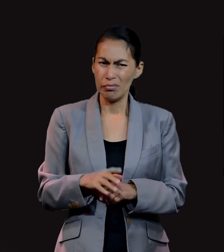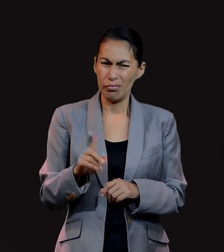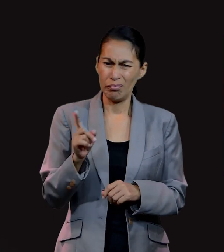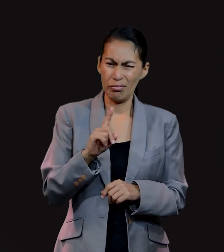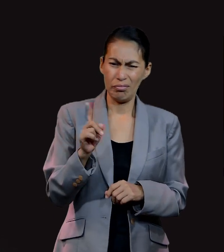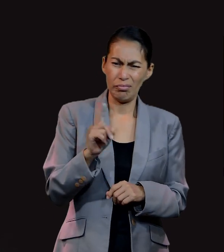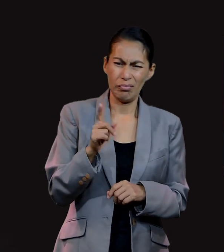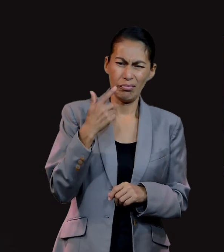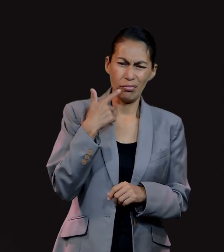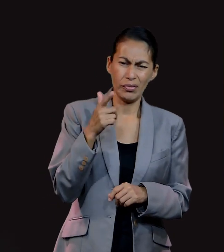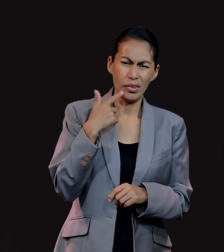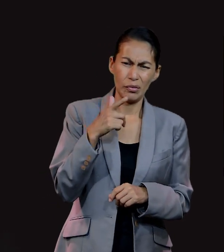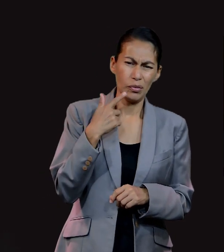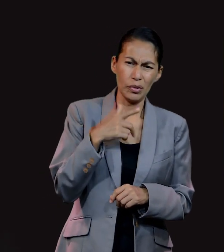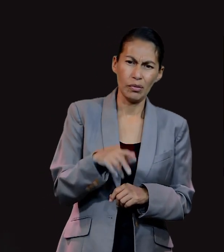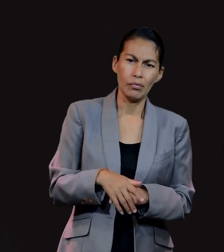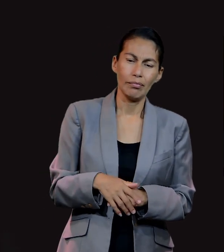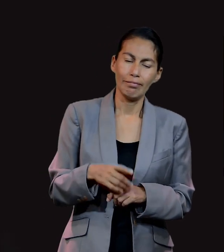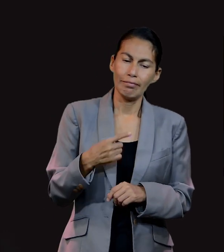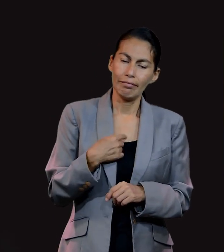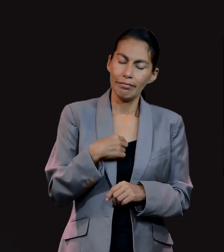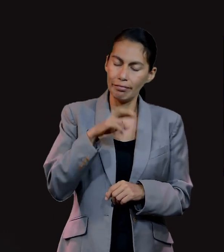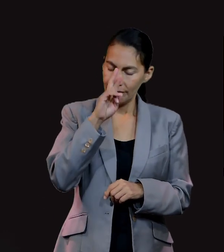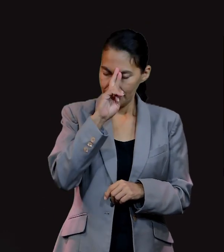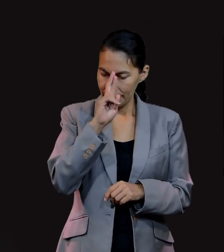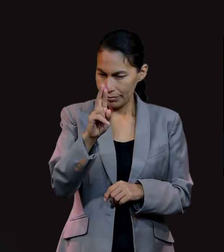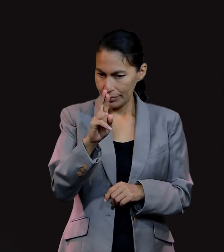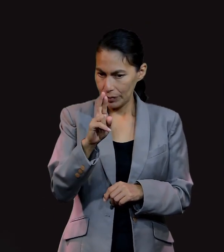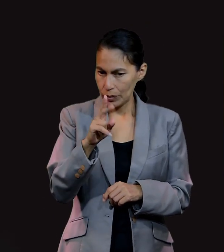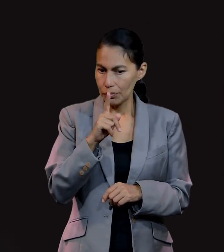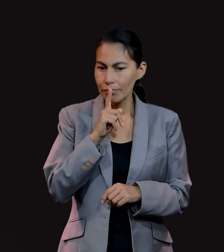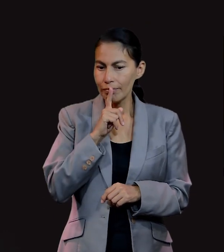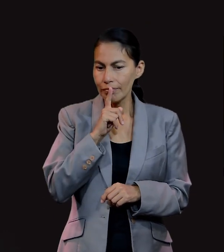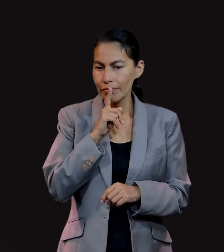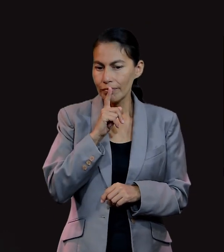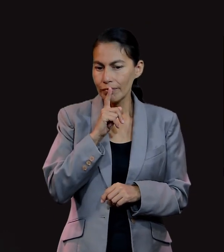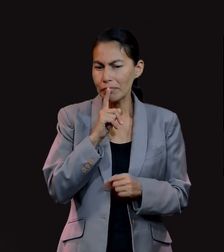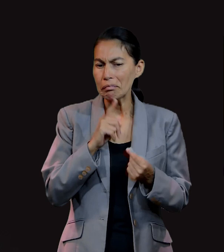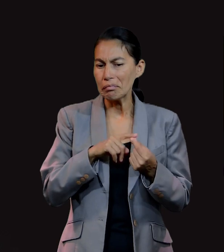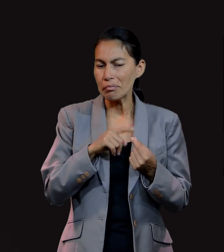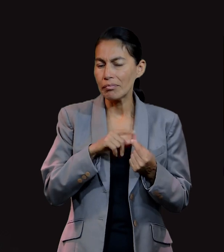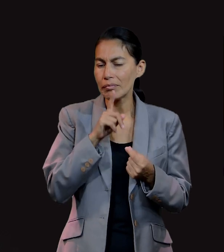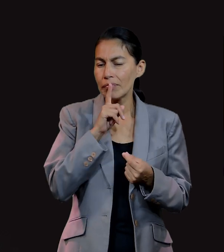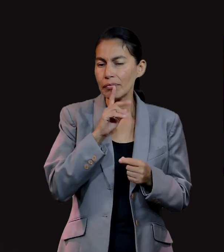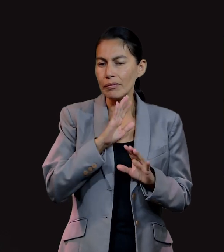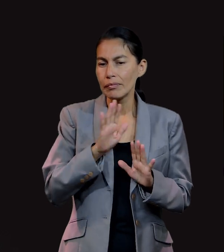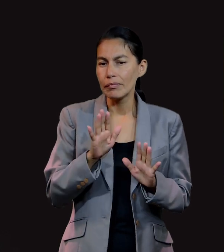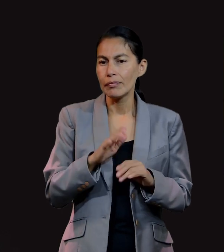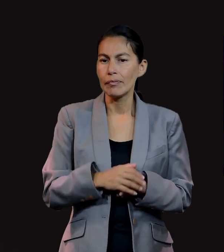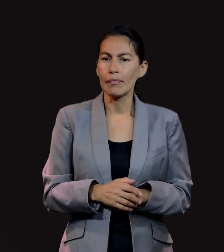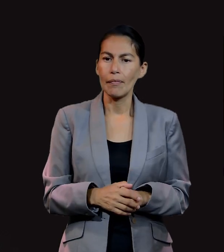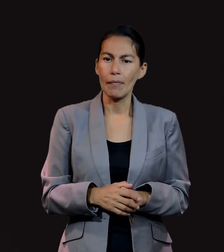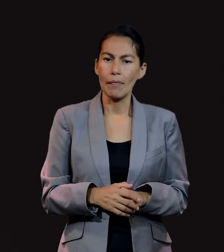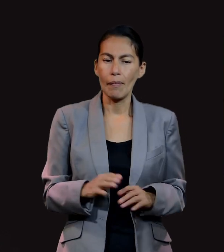no no queremos salvadoreños aquí nosotros aquí estamos cabales por ética no puedo decir de dónde eran los muchachos pero